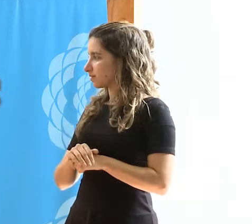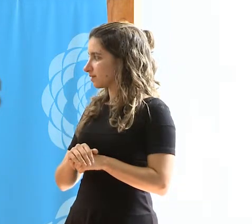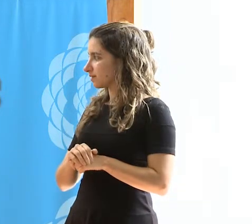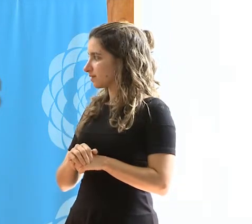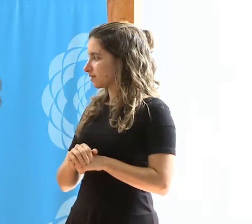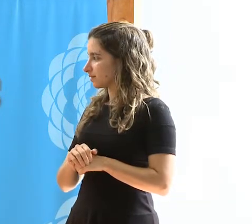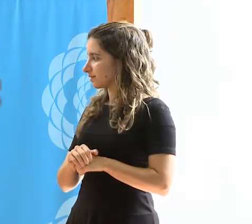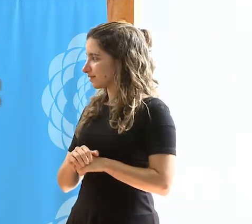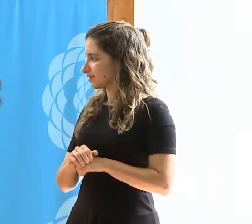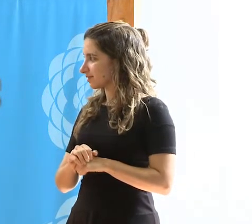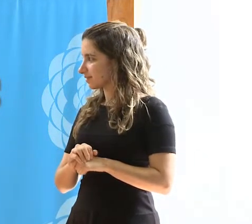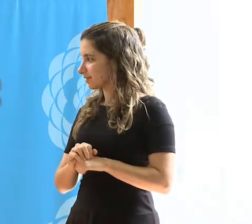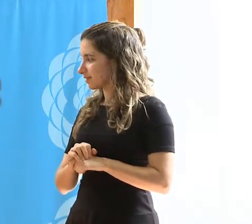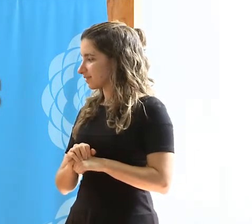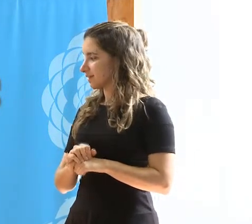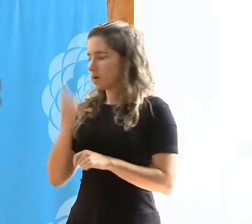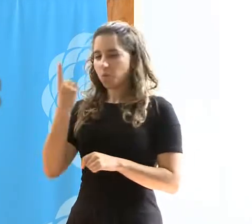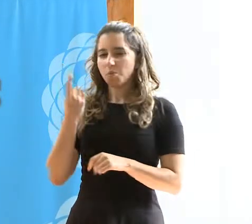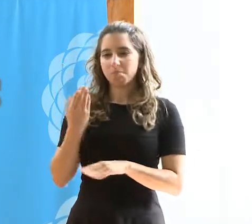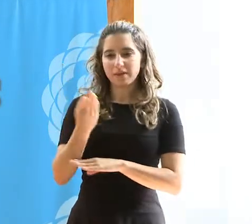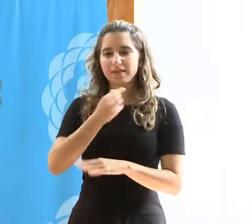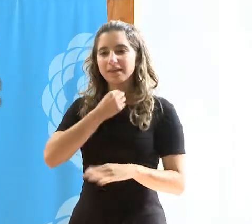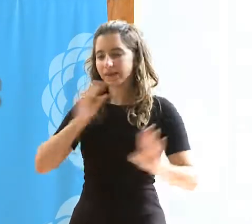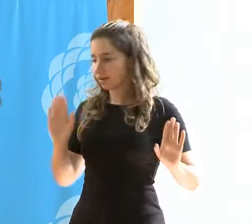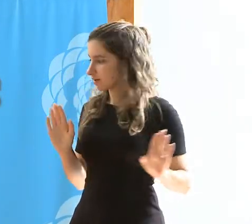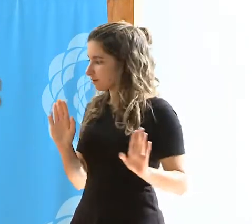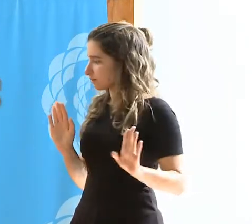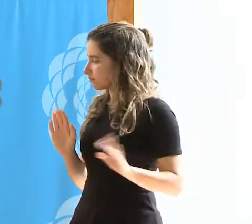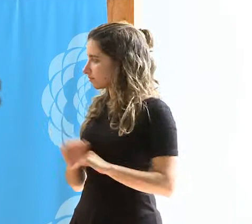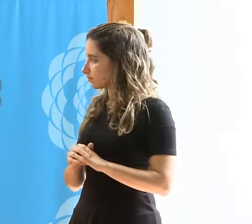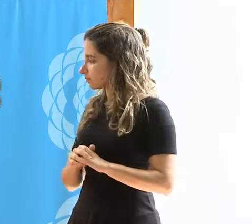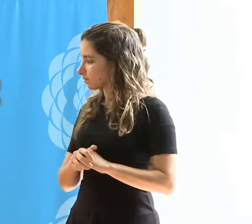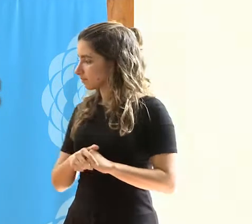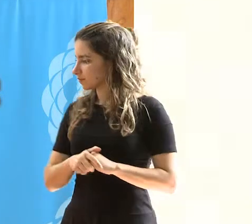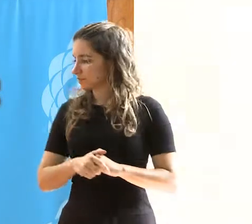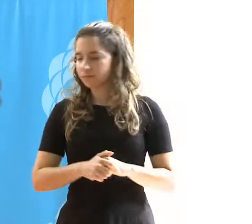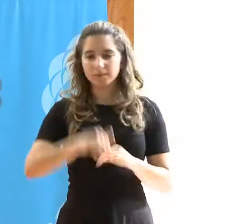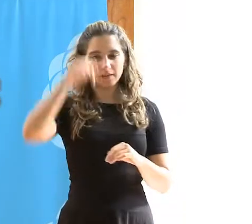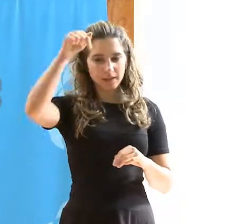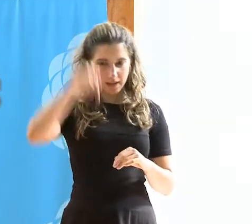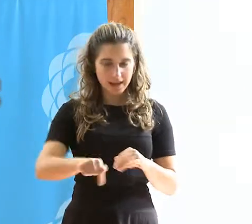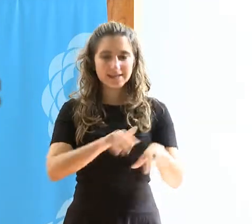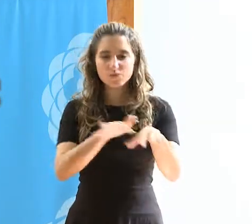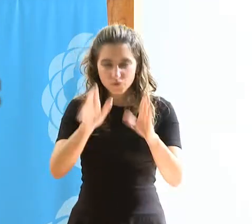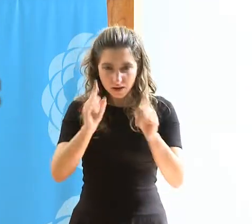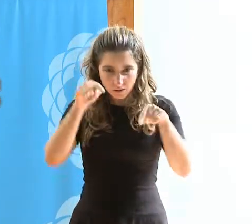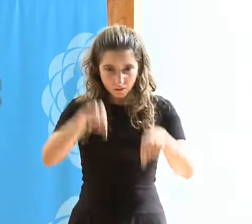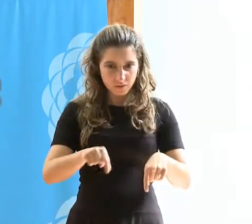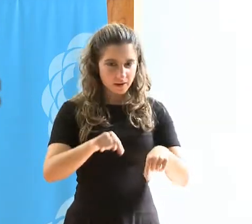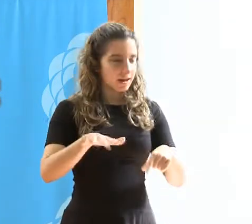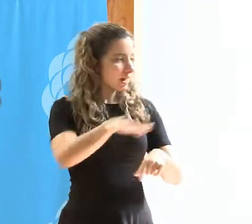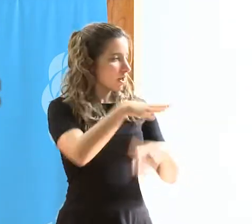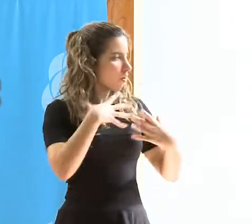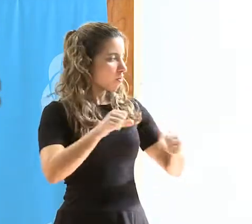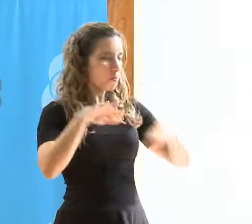Está bien. Lo único que quiero pedir es lo siguiente. En este marco, proponemos que la Defensoría del Público sea un